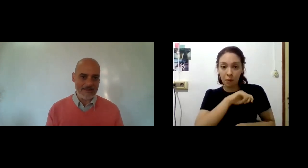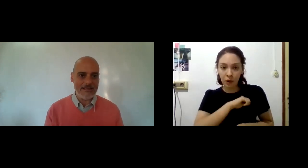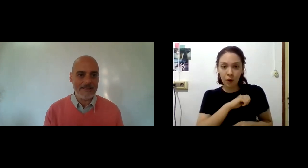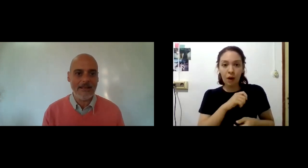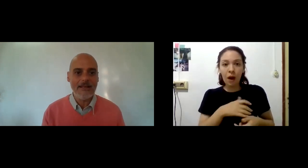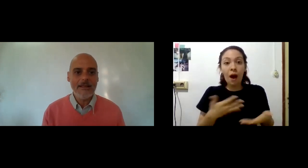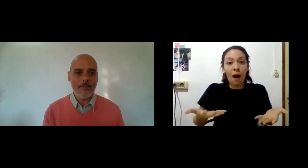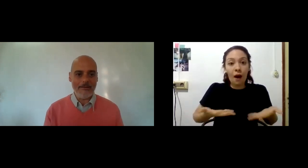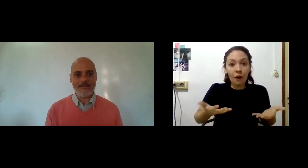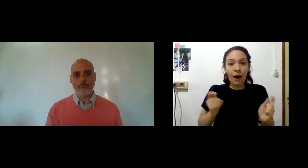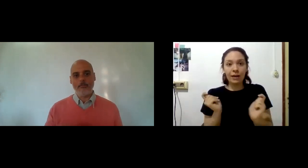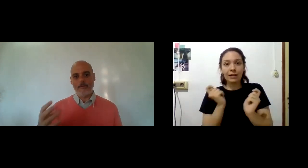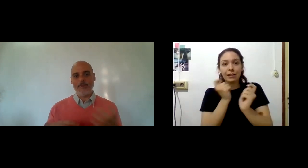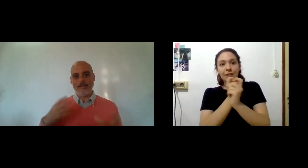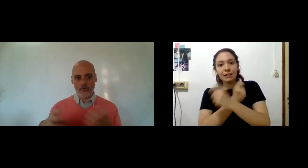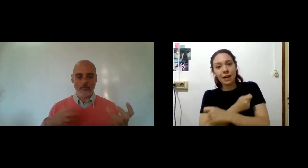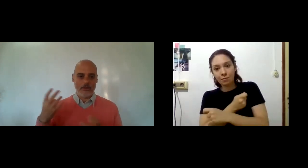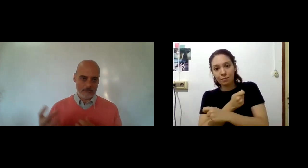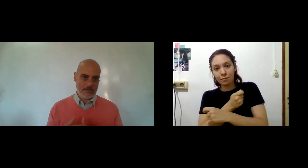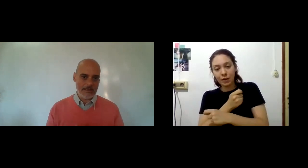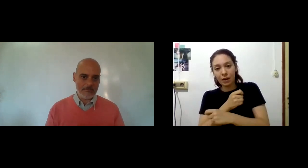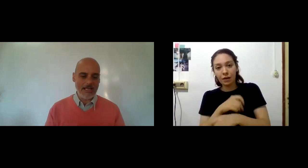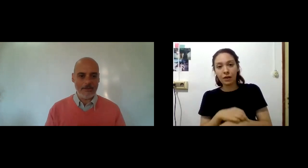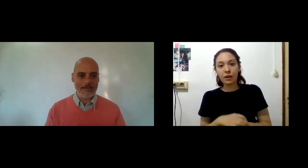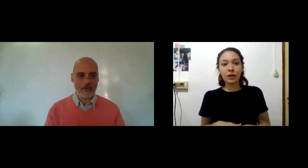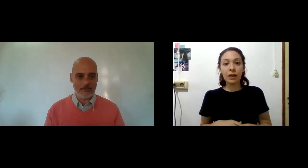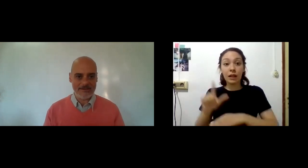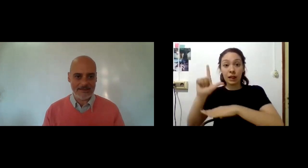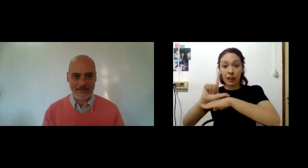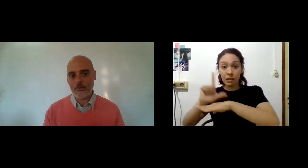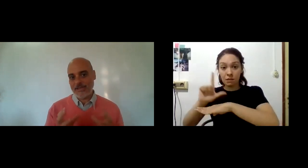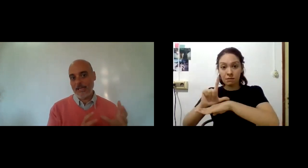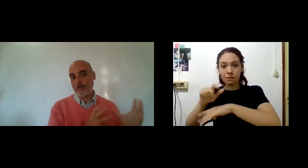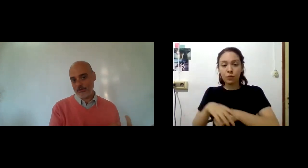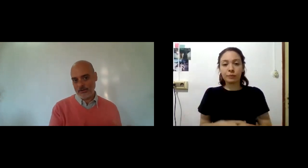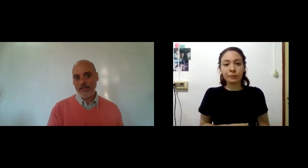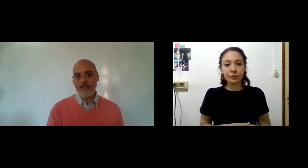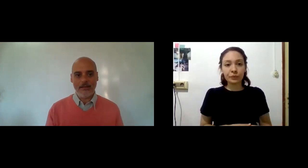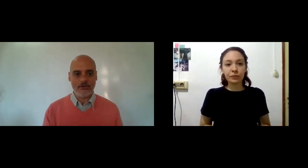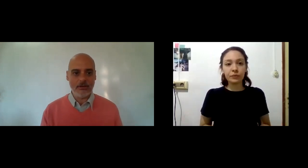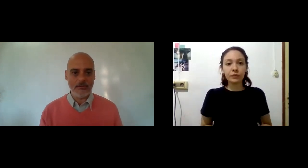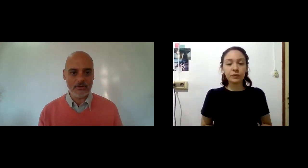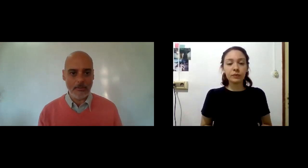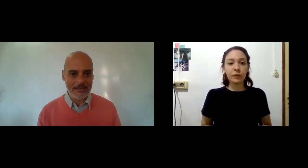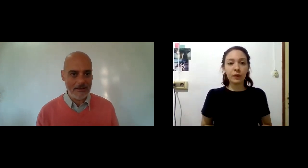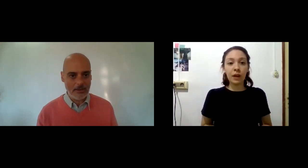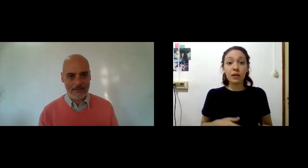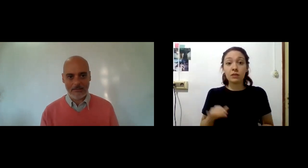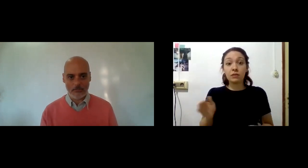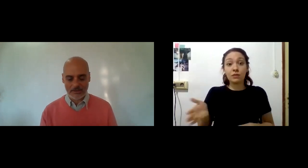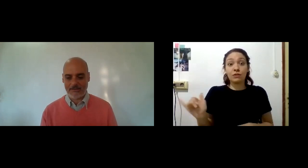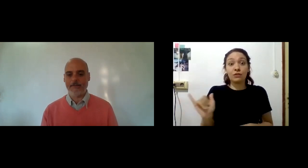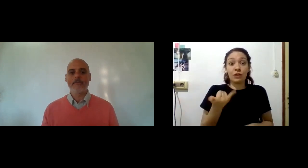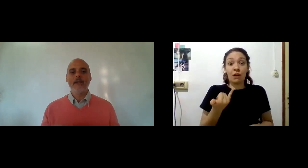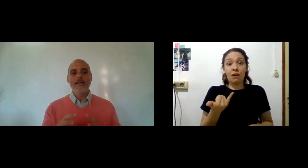de enseñanza, para ver si el plan de estudio, bueno, es viable dentro de la universidad, etc. Pero ya tiene la aprobación del Consejo de Facultad de Humanidades, lo cual